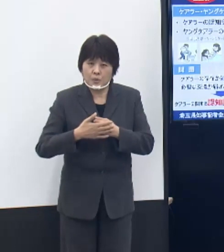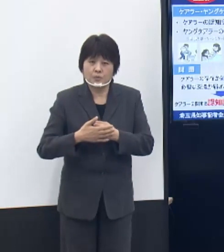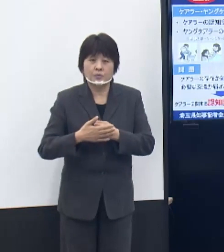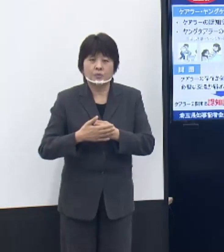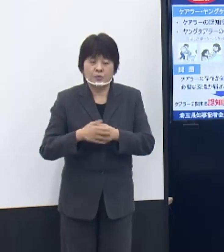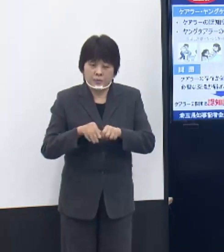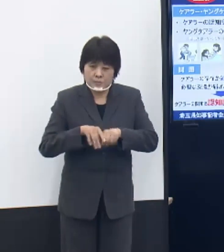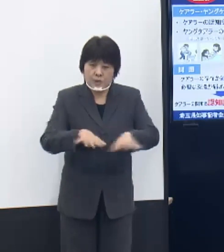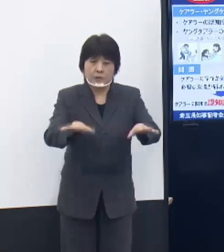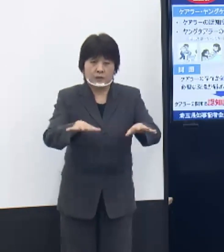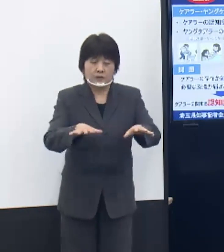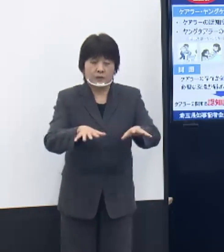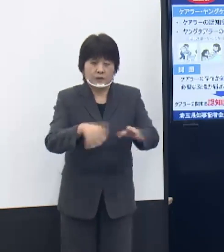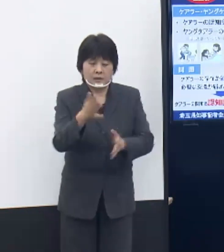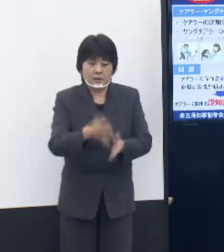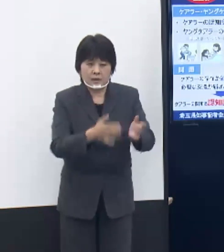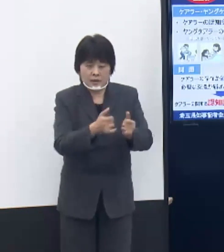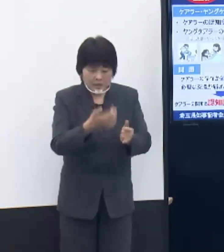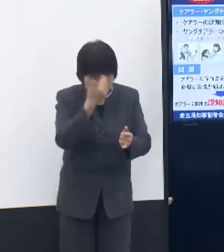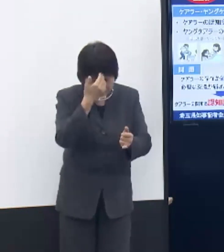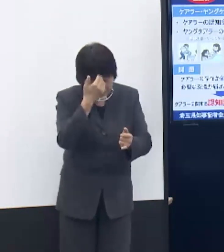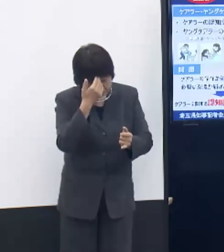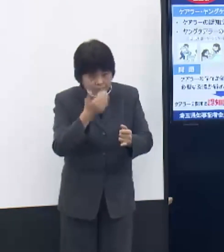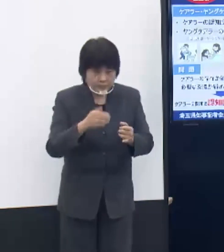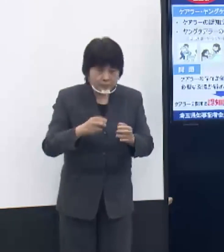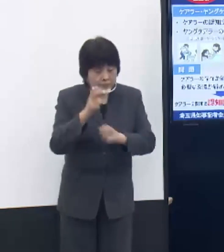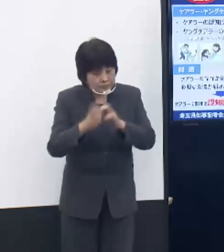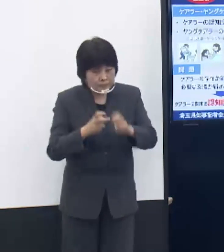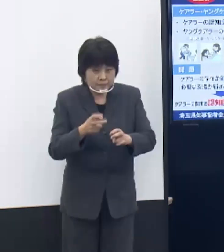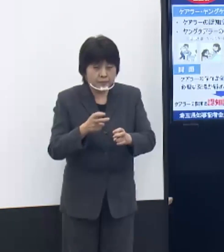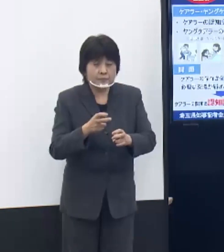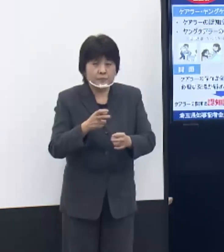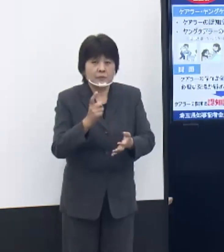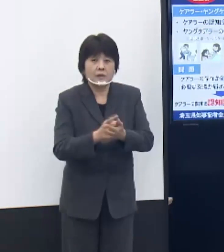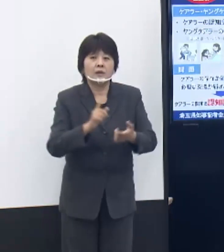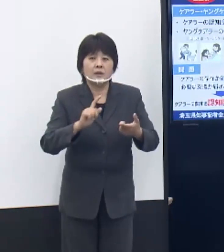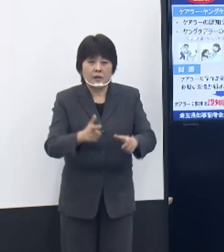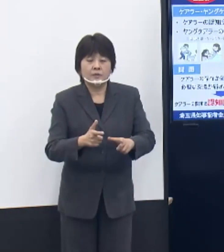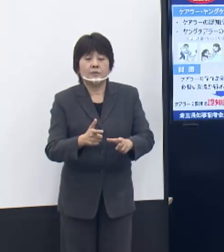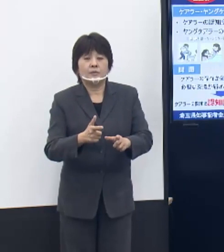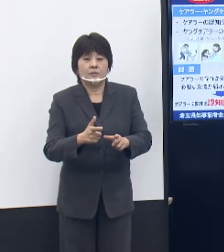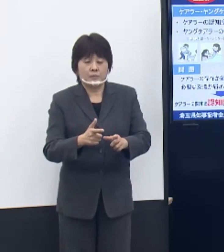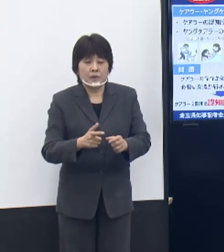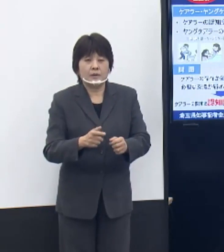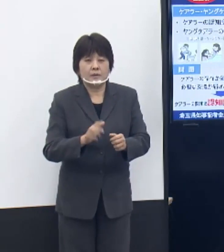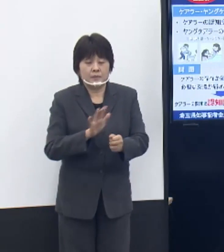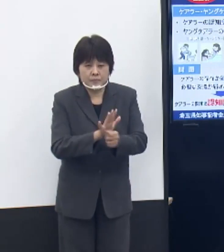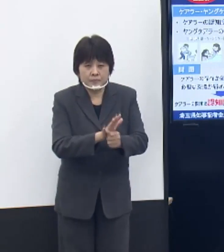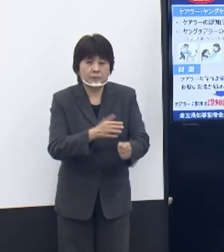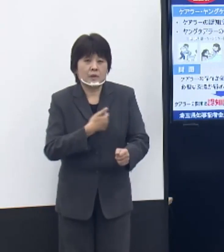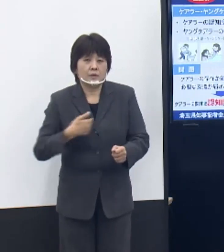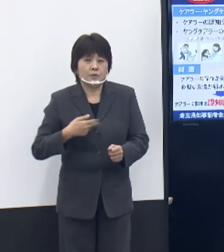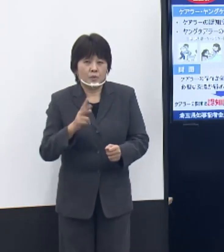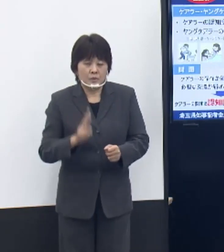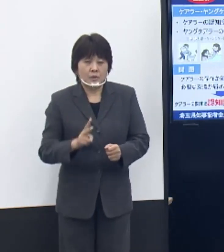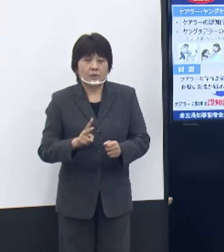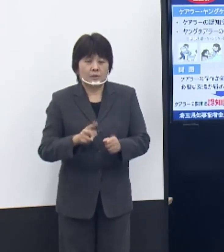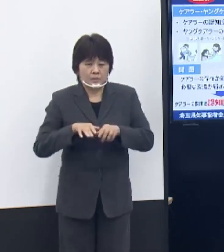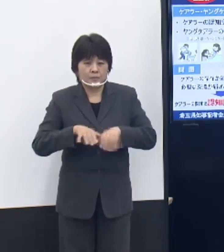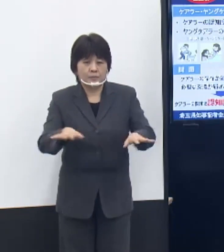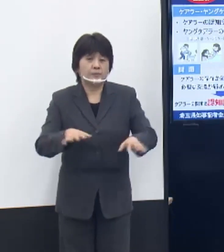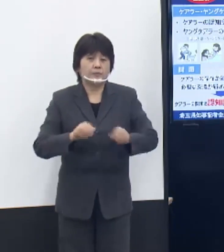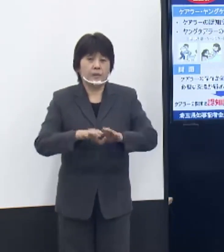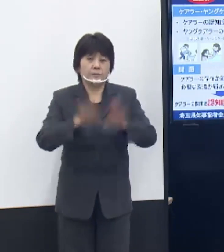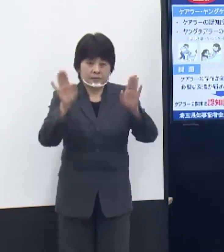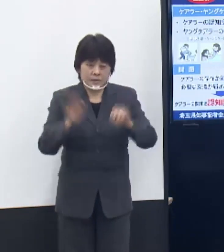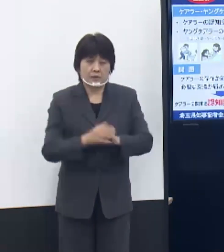孤立することがない社会とするために集中的に広報啓発を行うことといたしました。ケアラー月